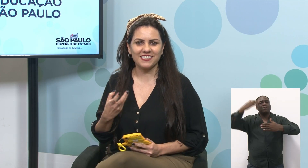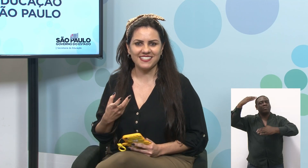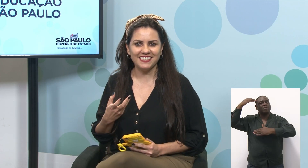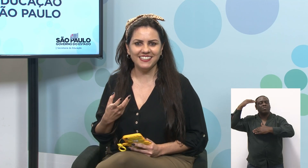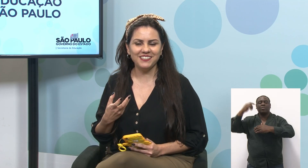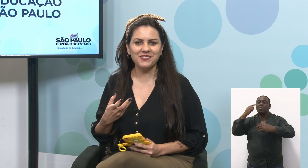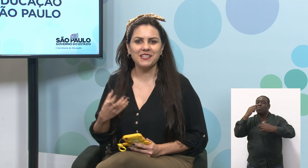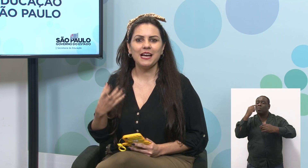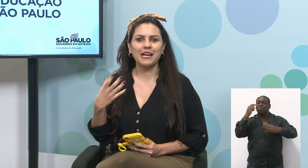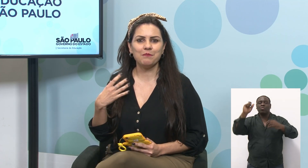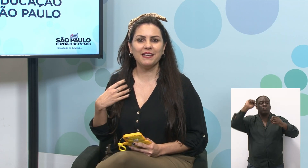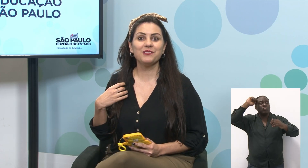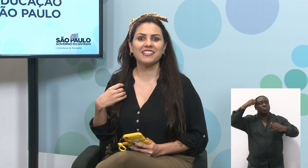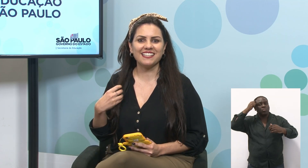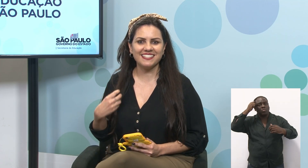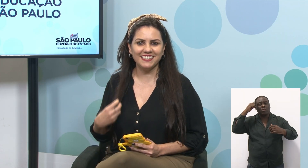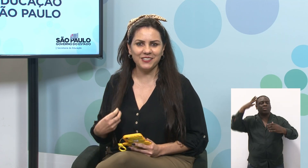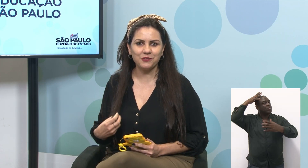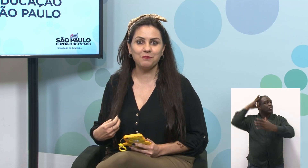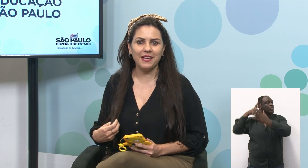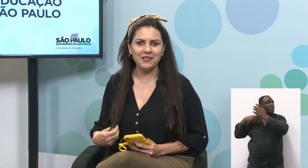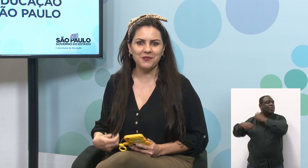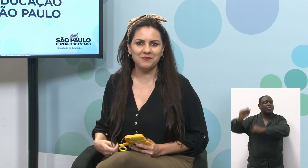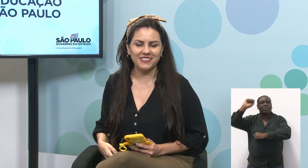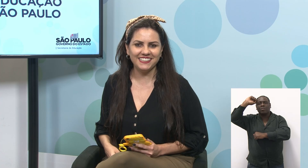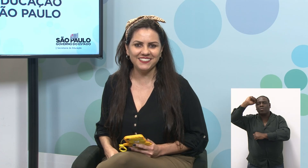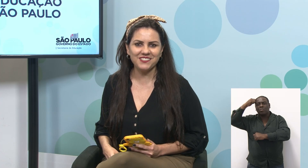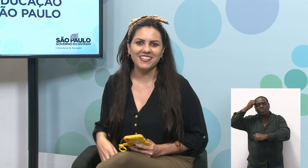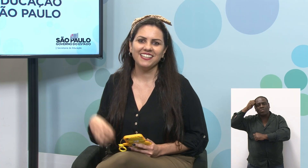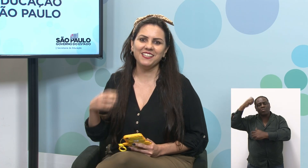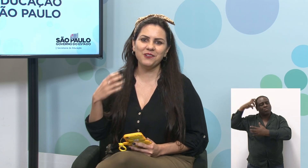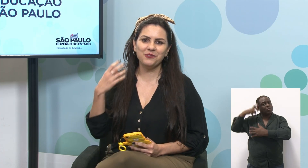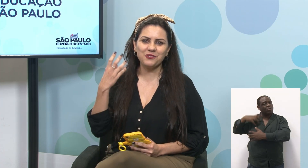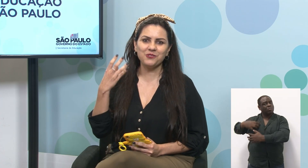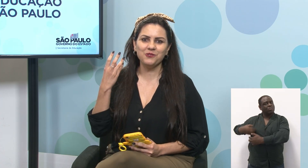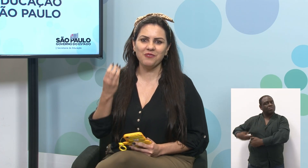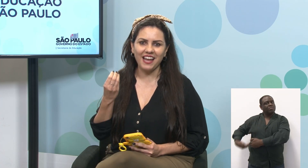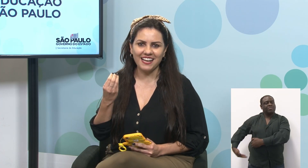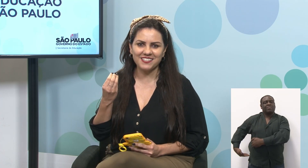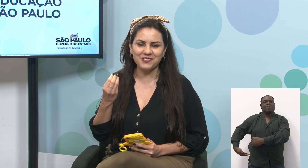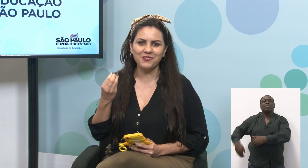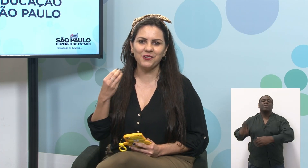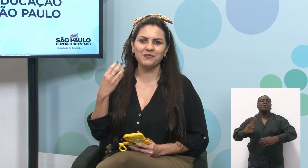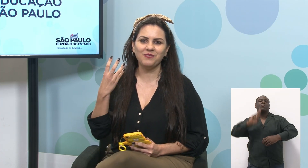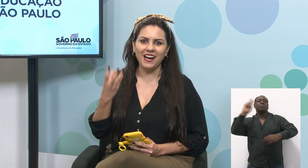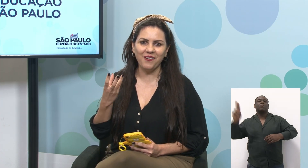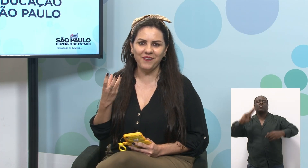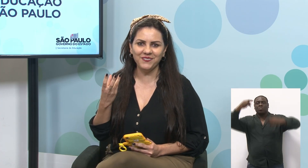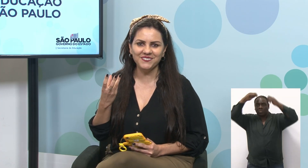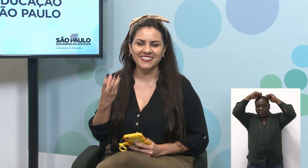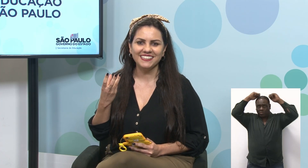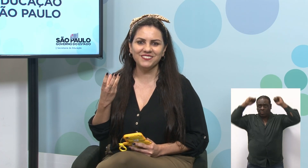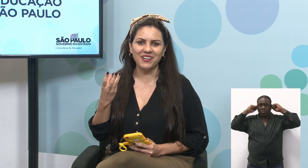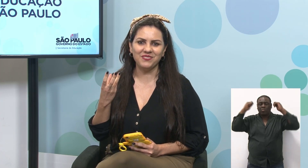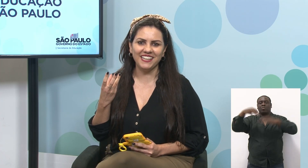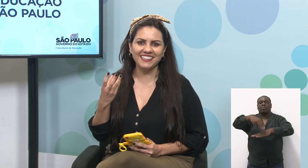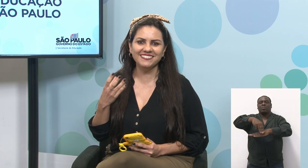olhos castanhos, cabelos castanhos bem compridos e eu uso um laço cor marrom no